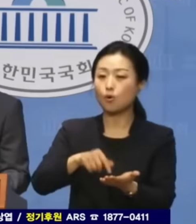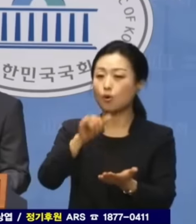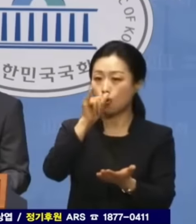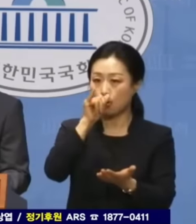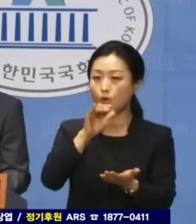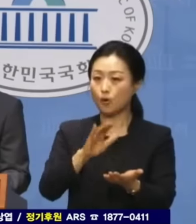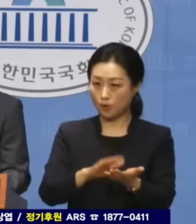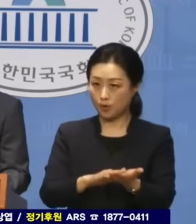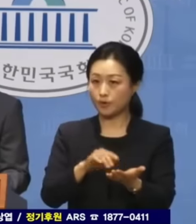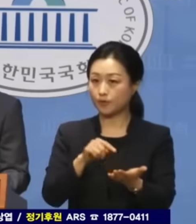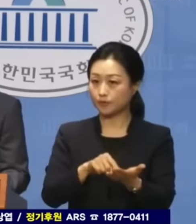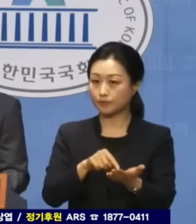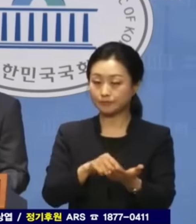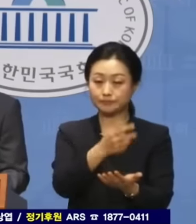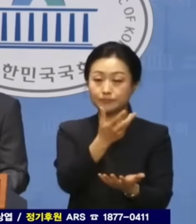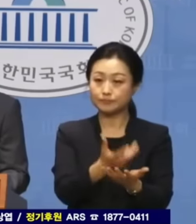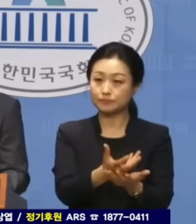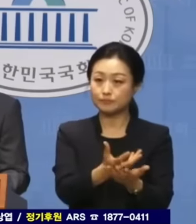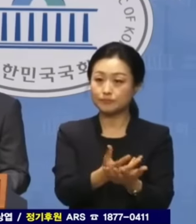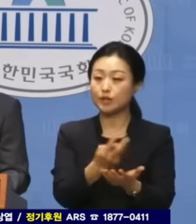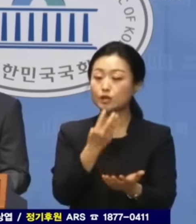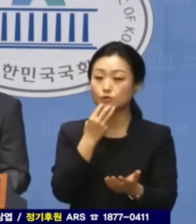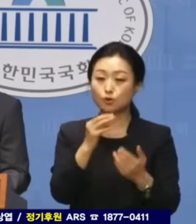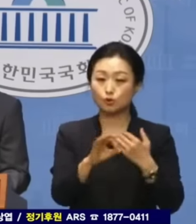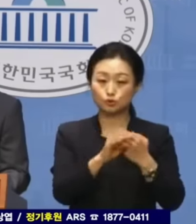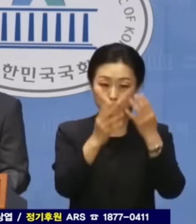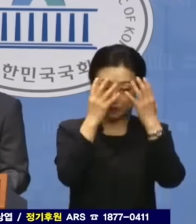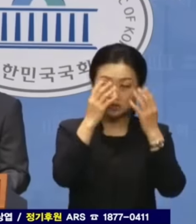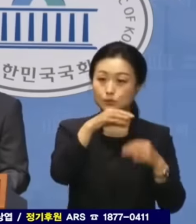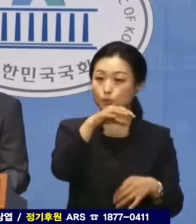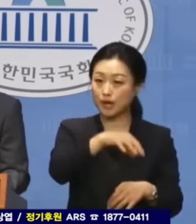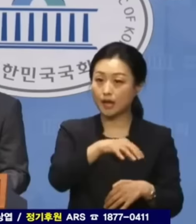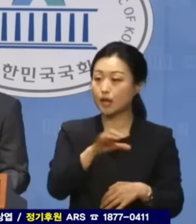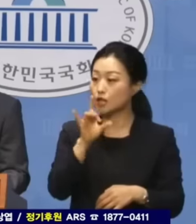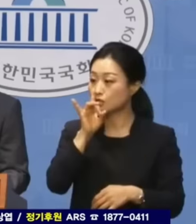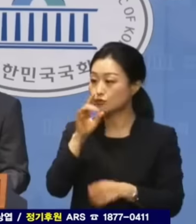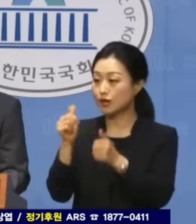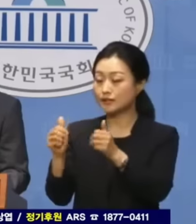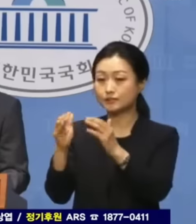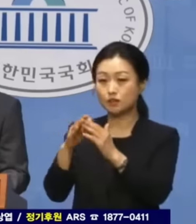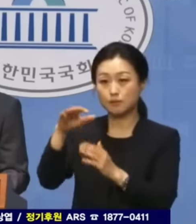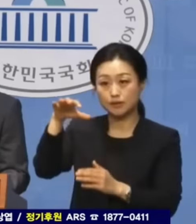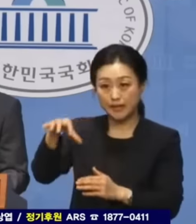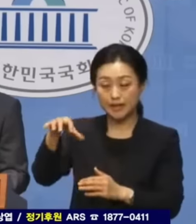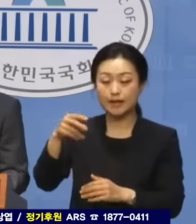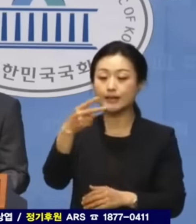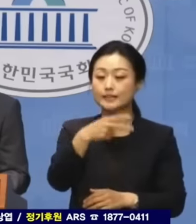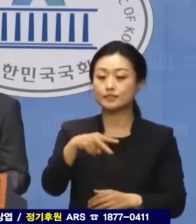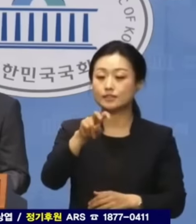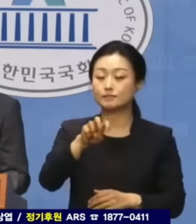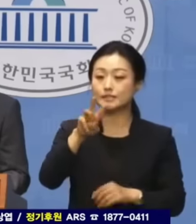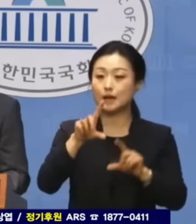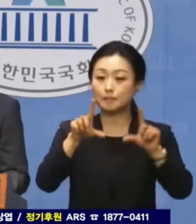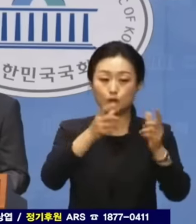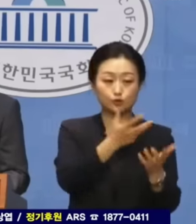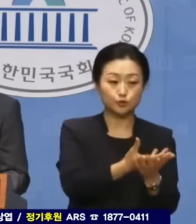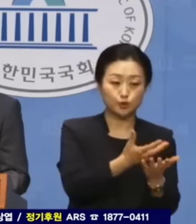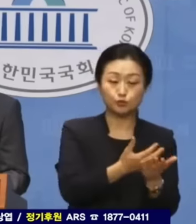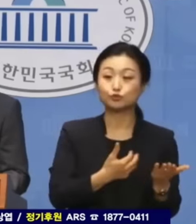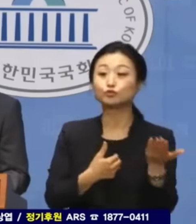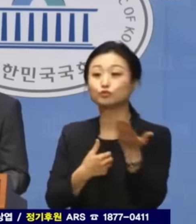있습니다. 이러한 자료들은 서울구치소가 서울중앙지방법원에 2023년도에